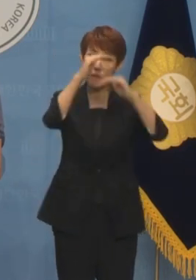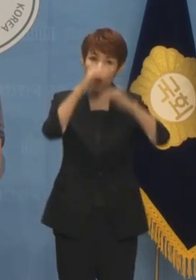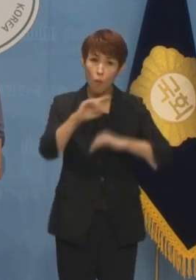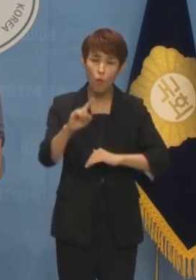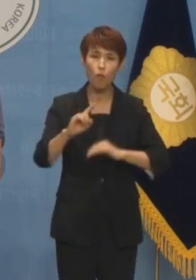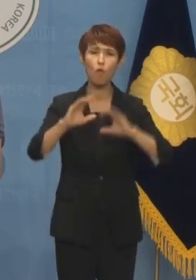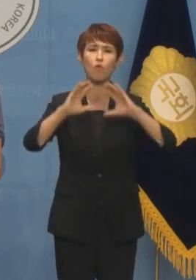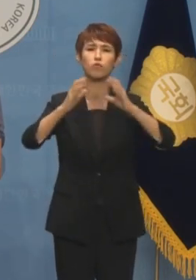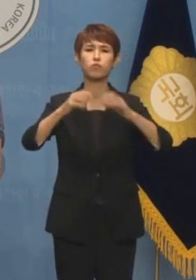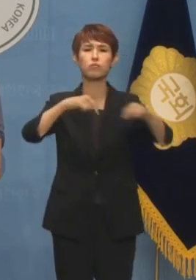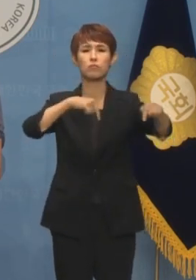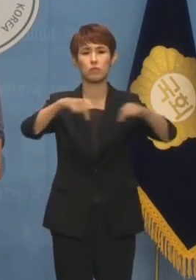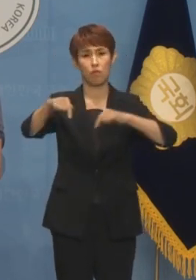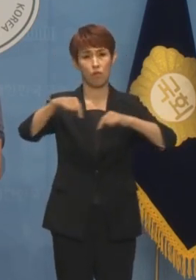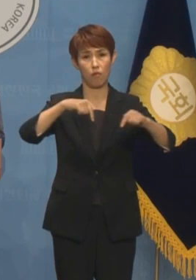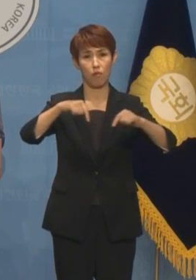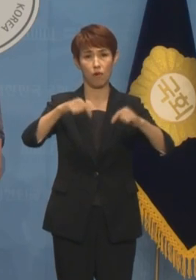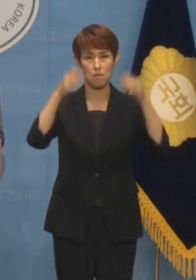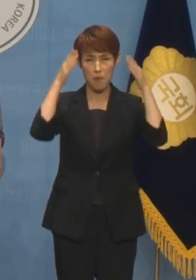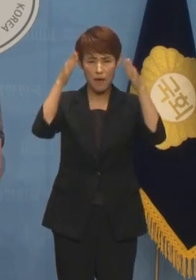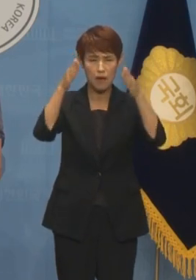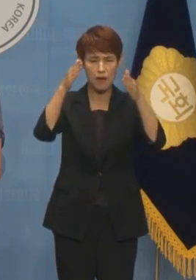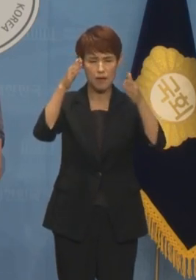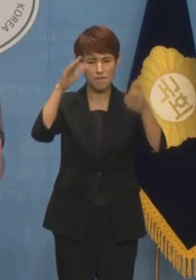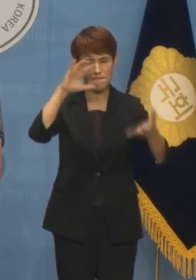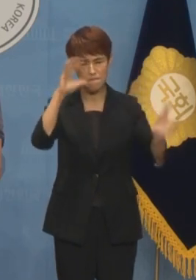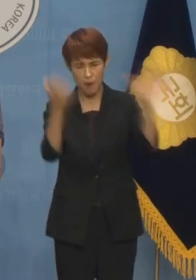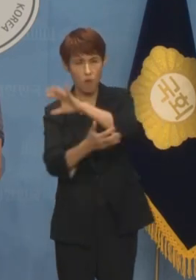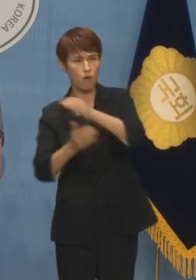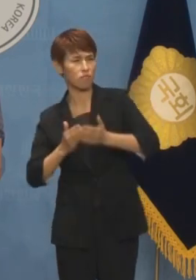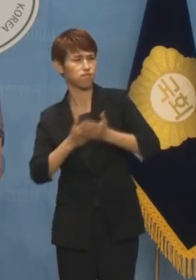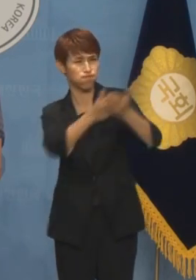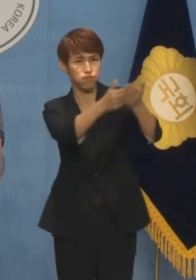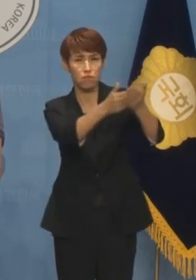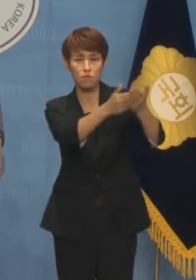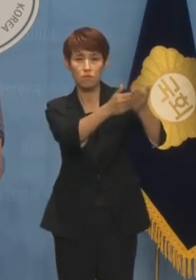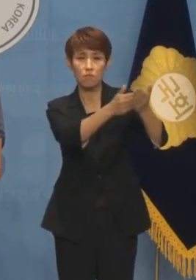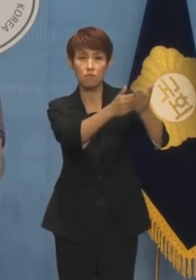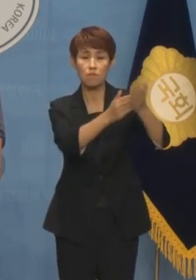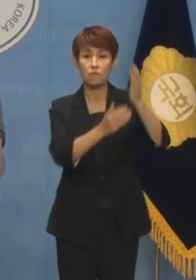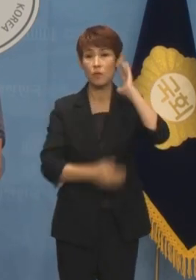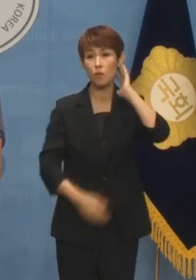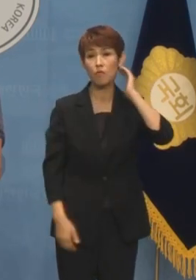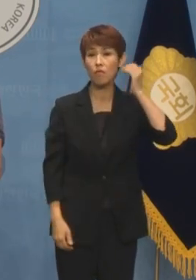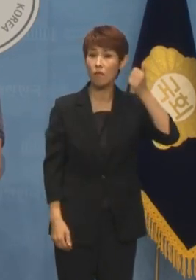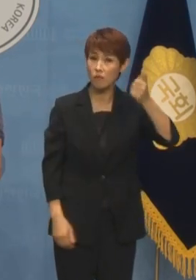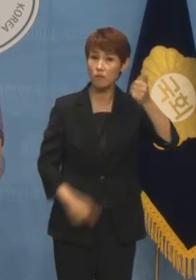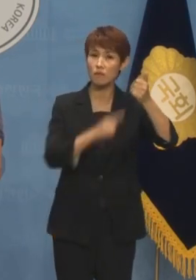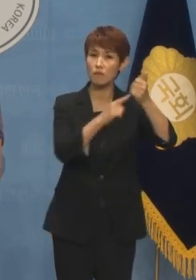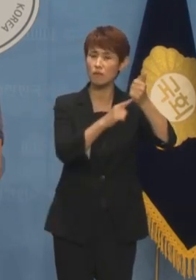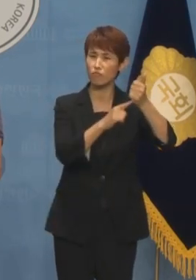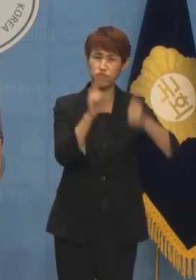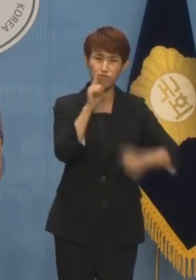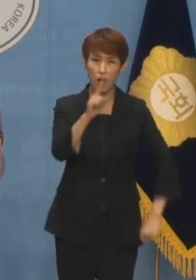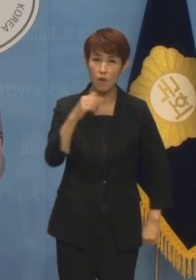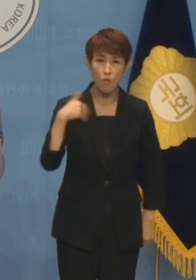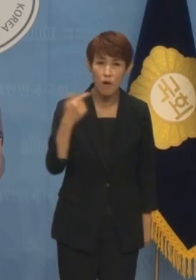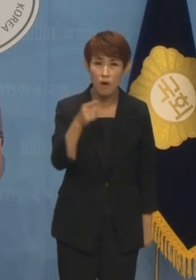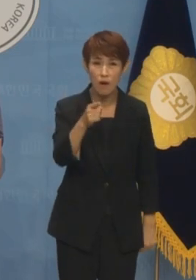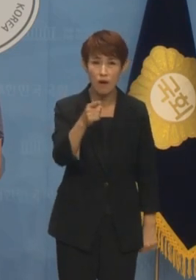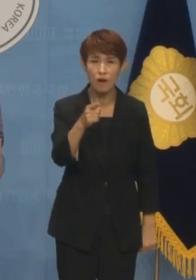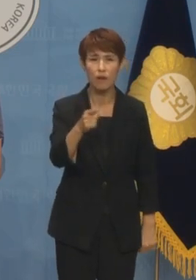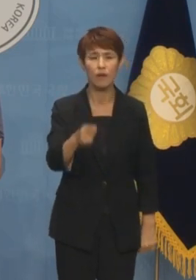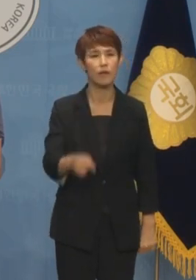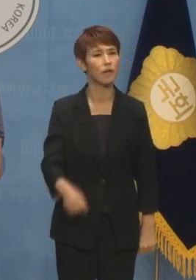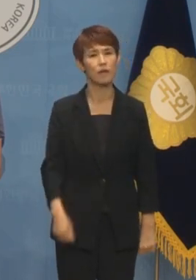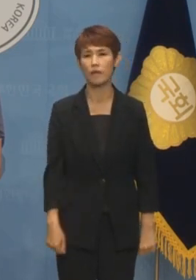기조를 전환하라는 그 짧은 외침을 대통령은 여전히 이해하지 못하고 있습니다